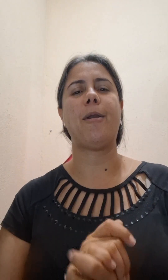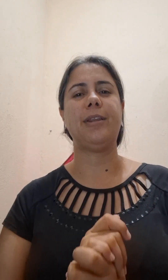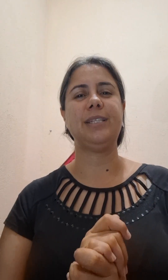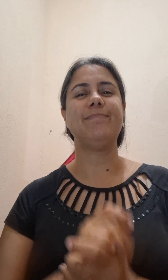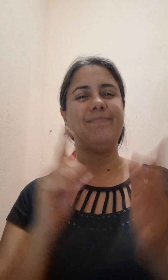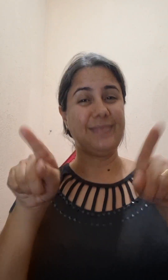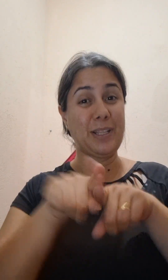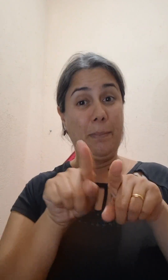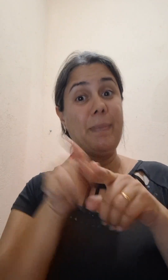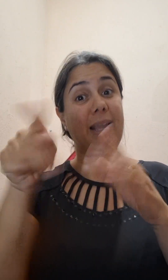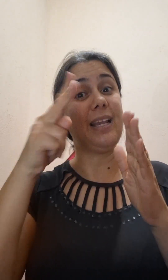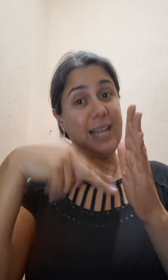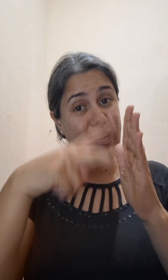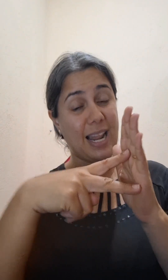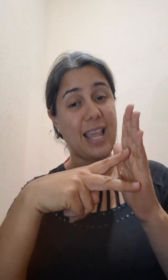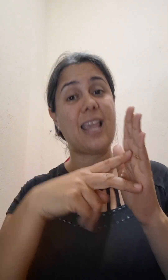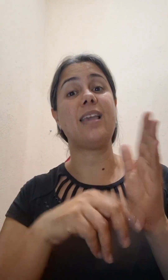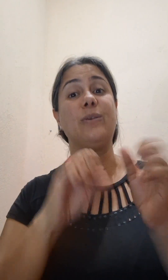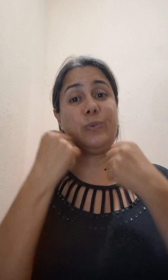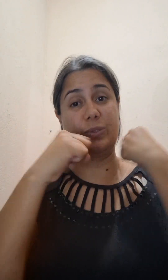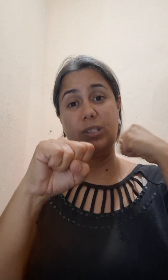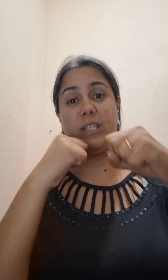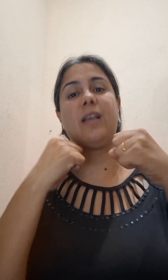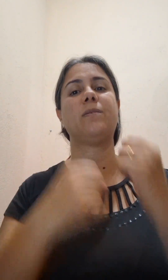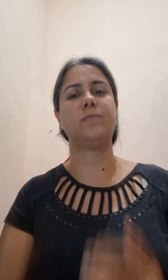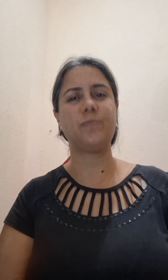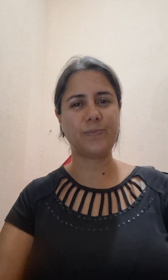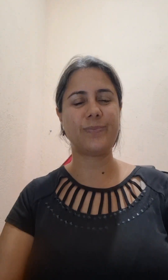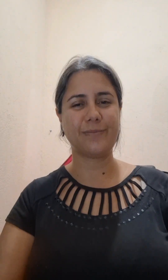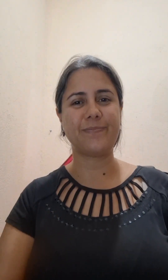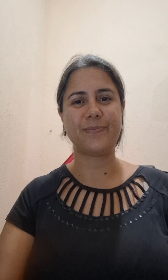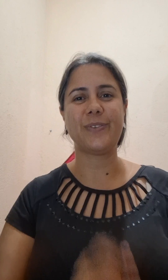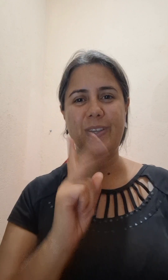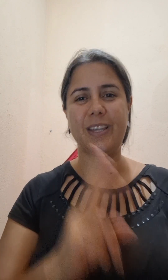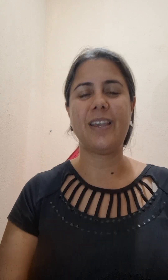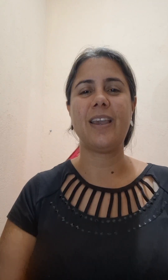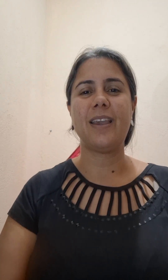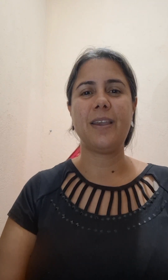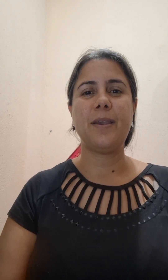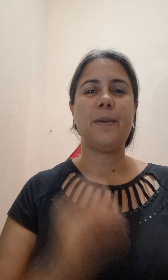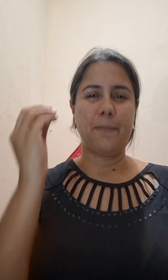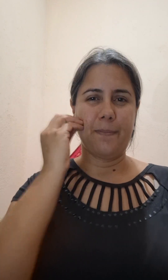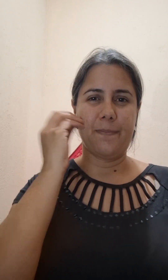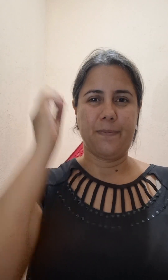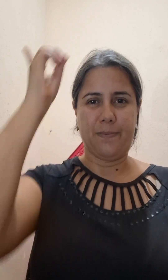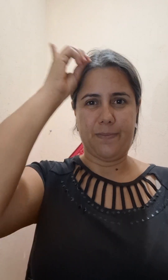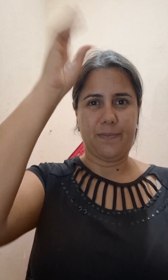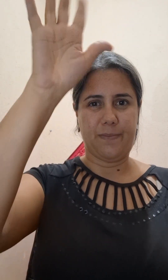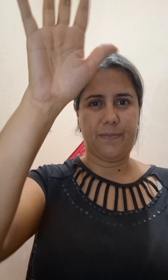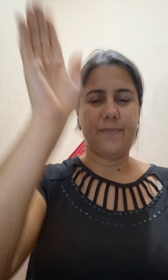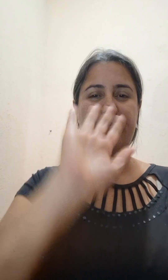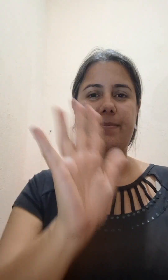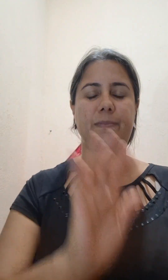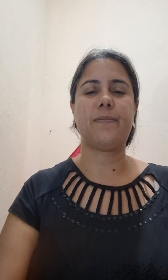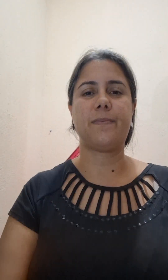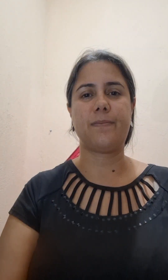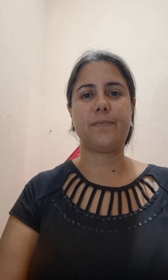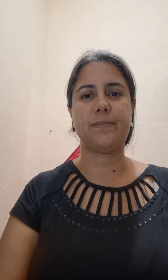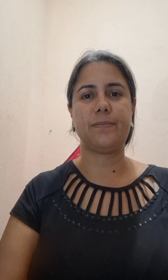salmos, ok? Beijos, Deus abençoe, tchau. Também você não se esqueça de louvar